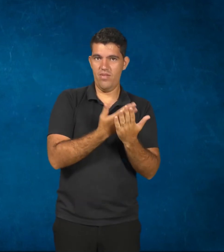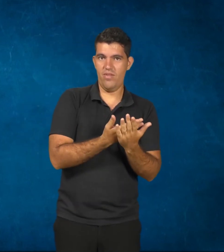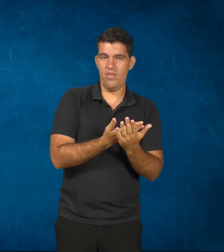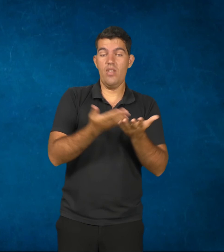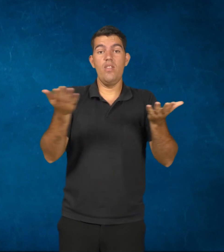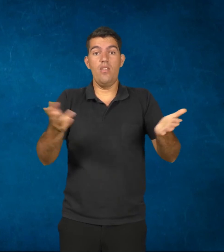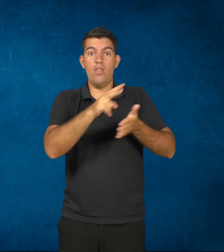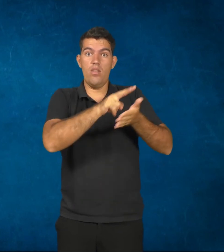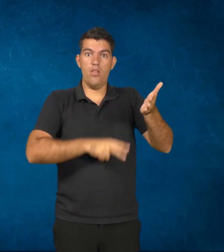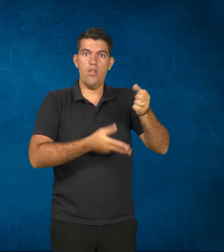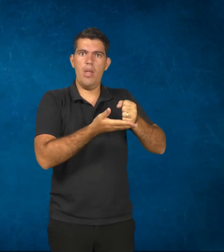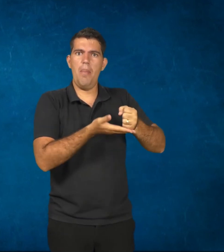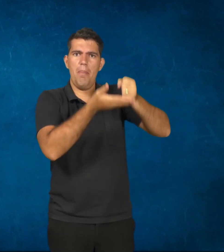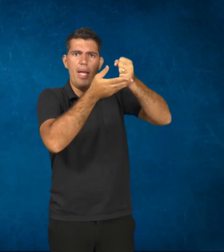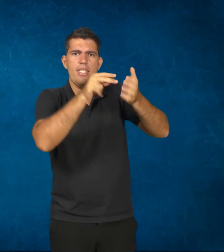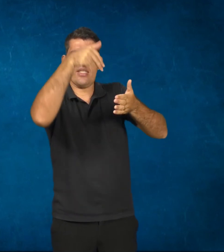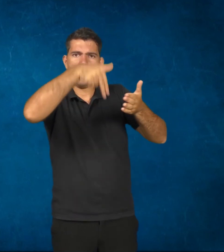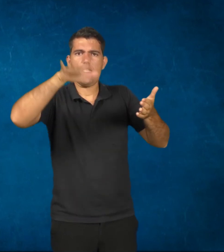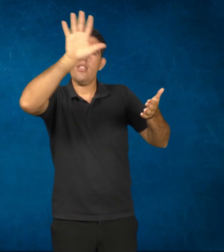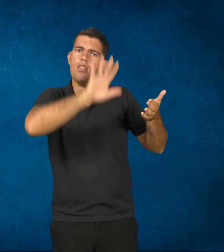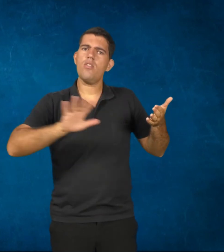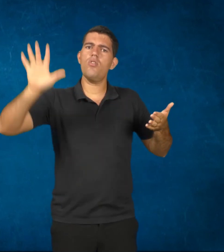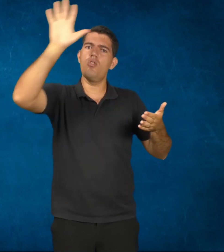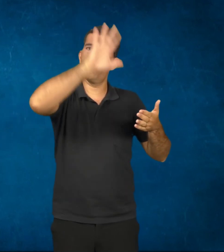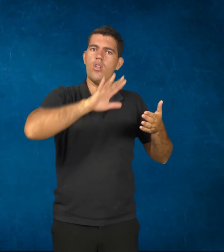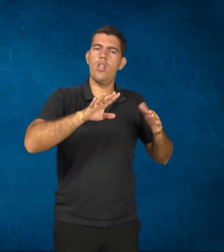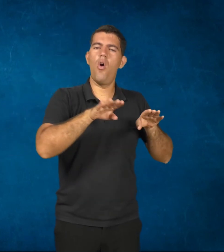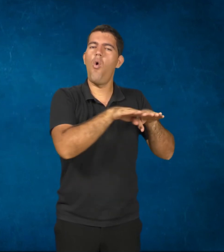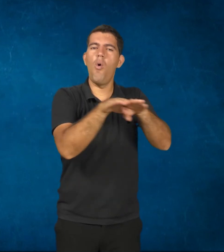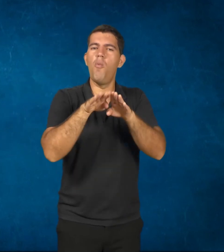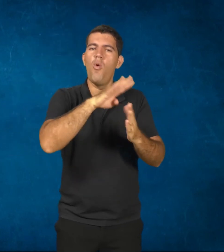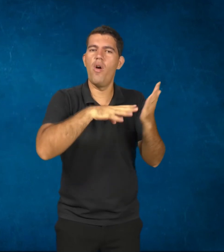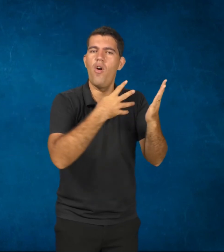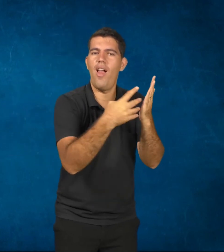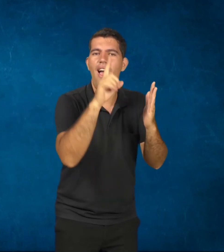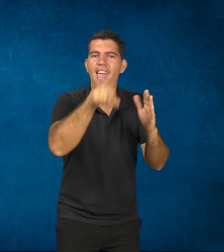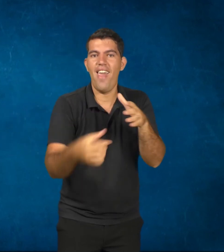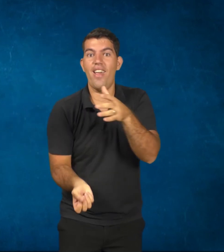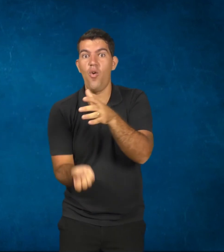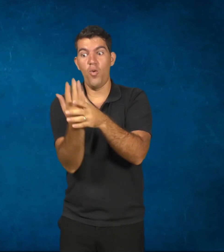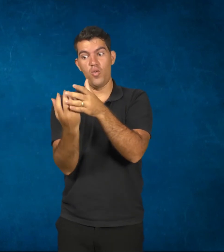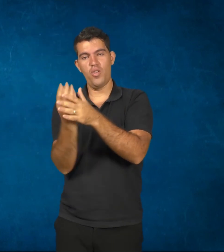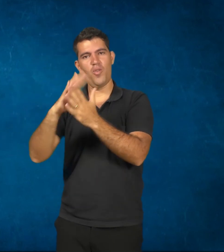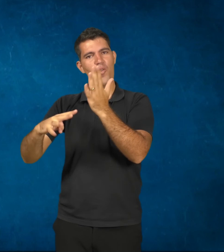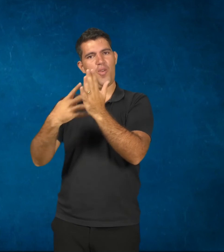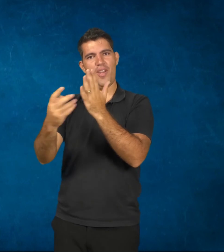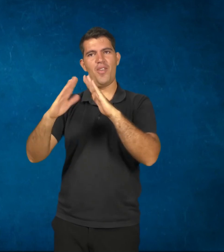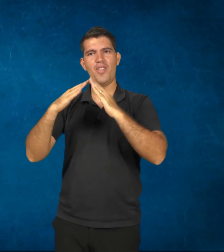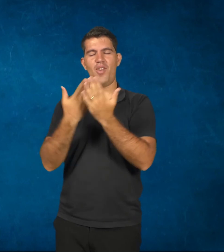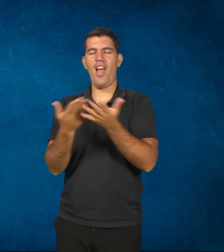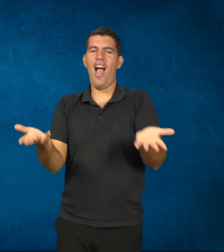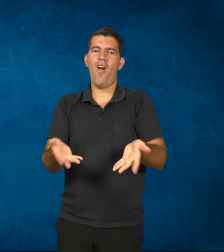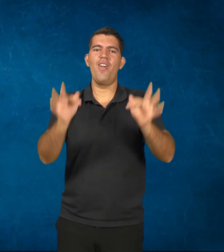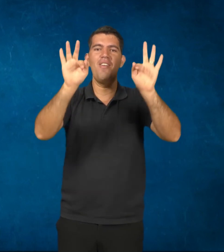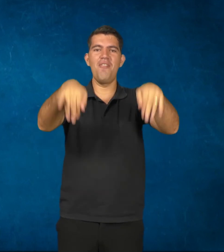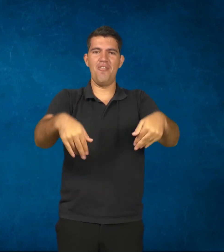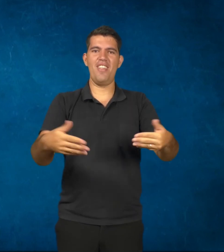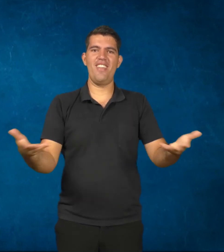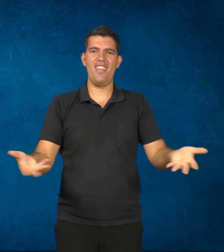Base Nacional Comum Curricular é essencial para a construção do currículo escolar. E finalizando, apresentamos aqui